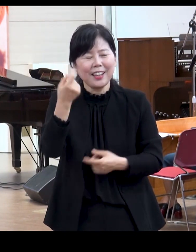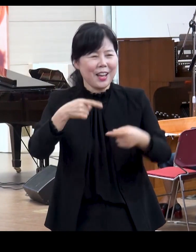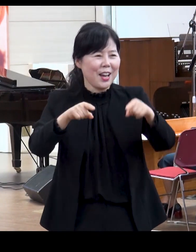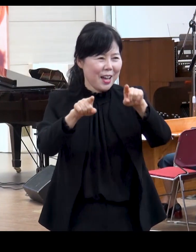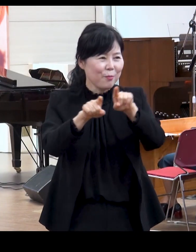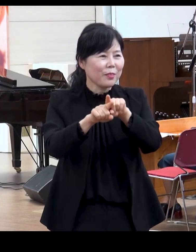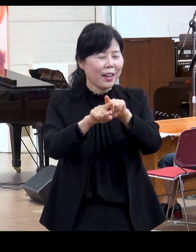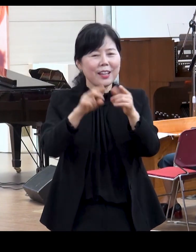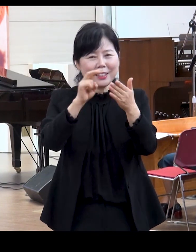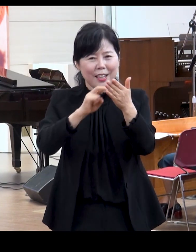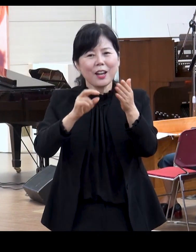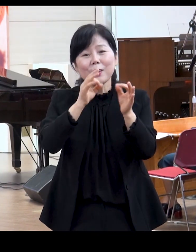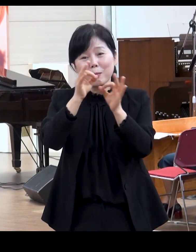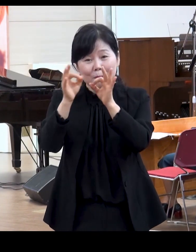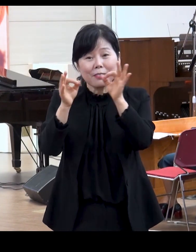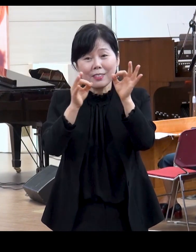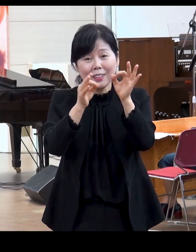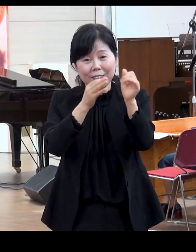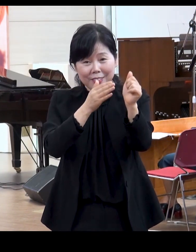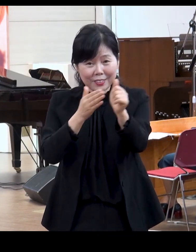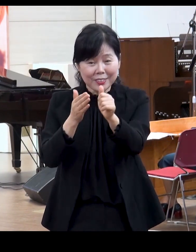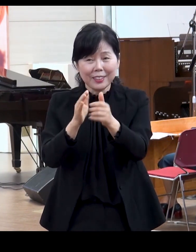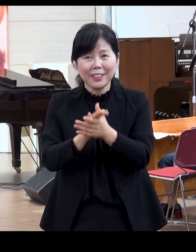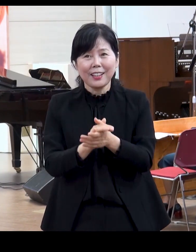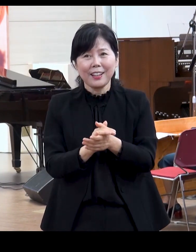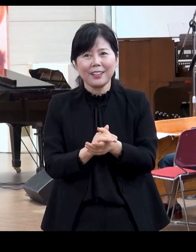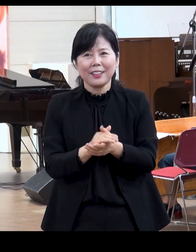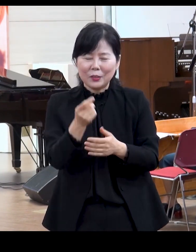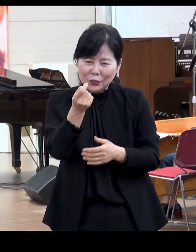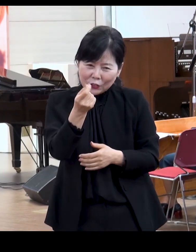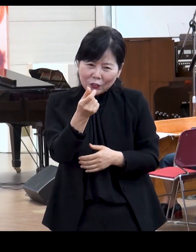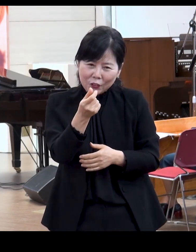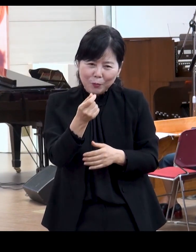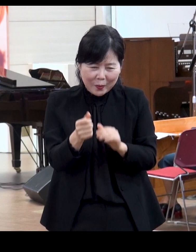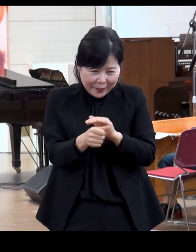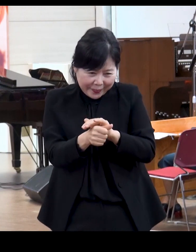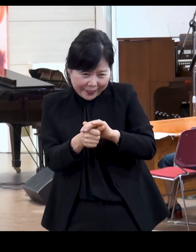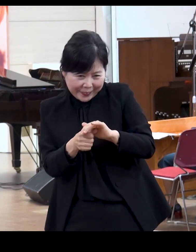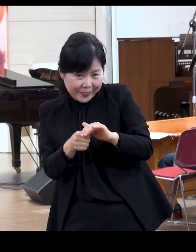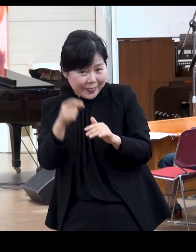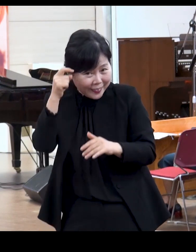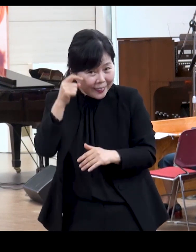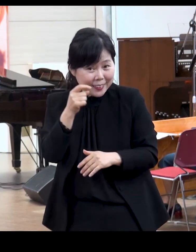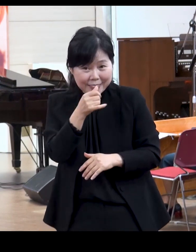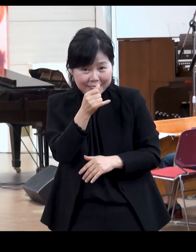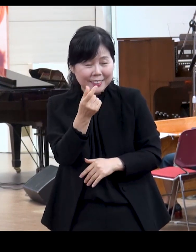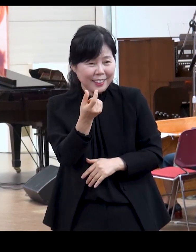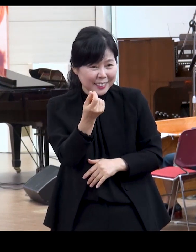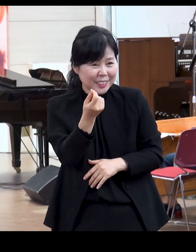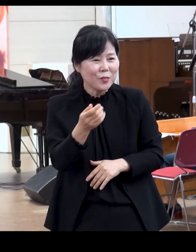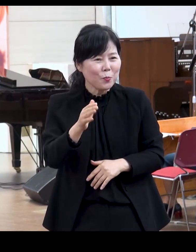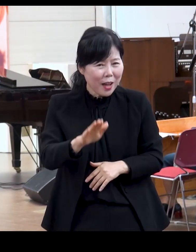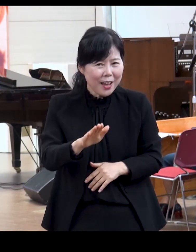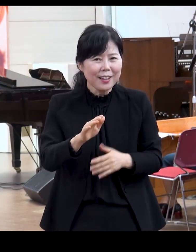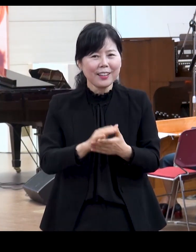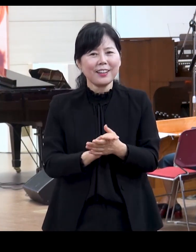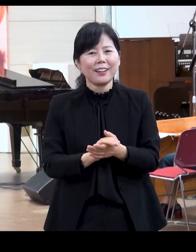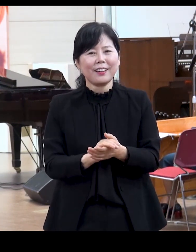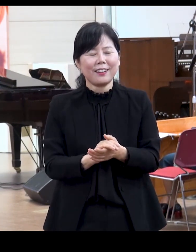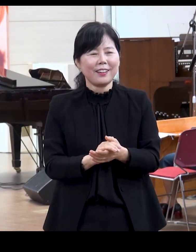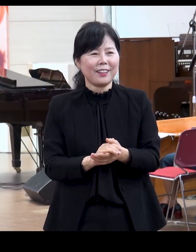한번 이 찬양을 함께 할 때 정말 조금 힘든 분이 있을 거예요, 저 닮아서. 그런 분들은